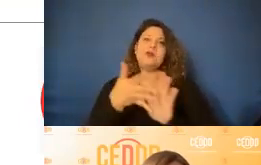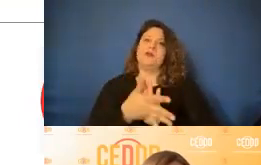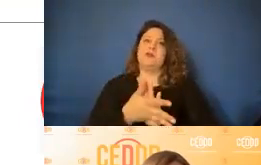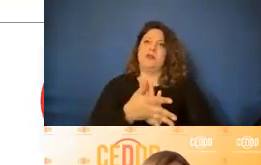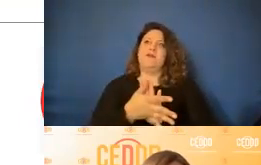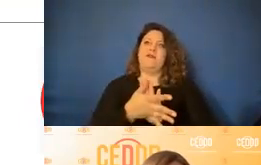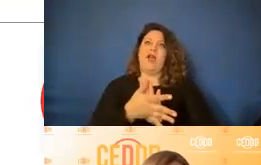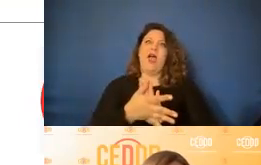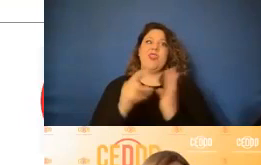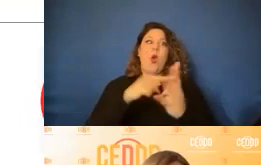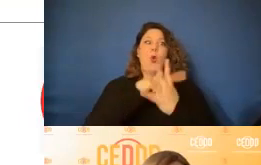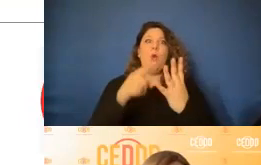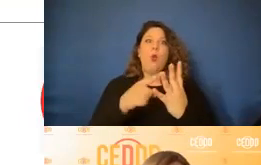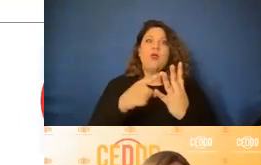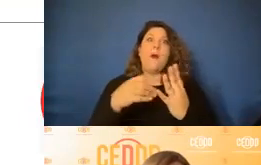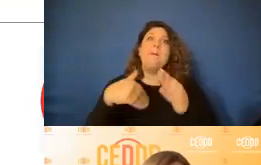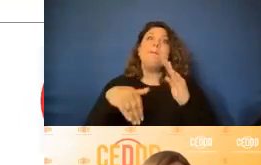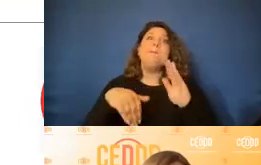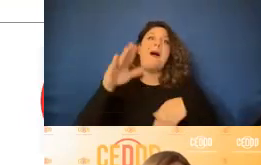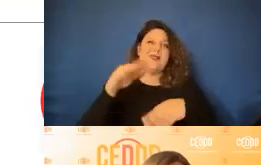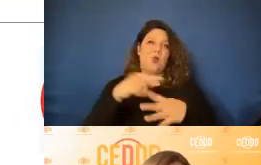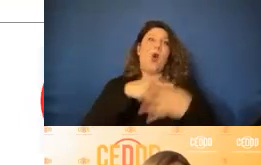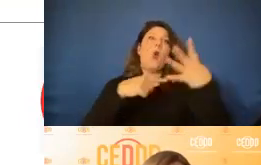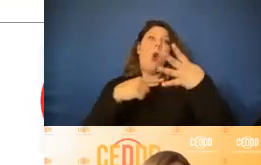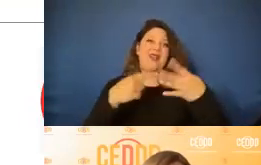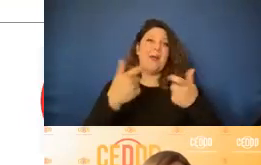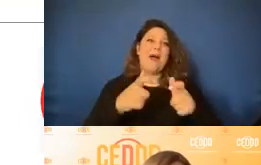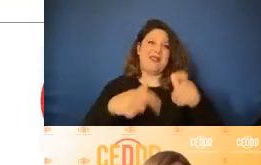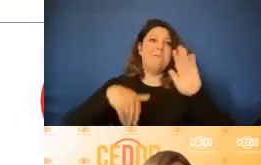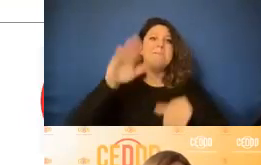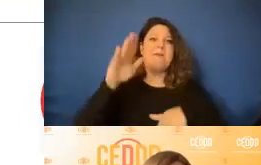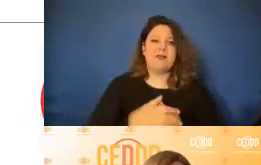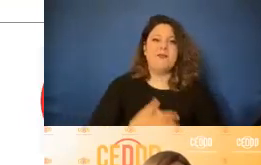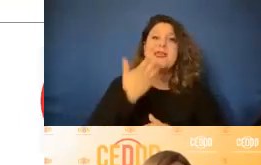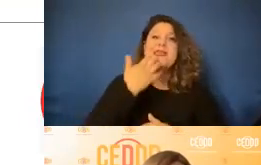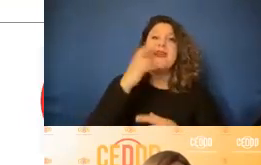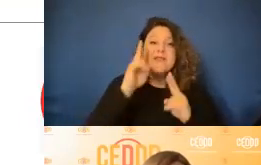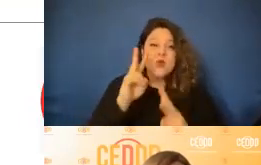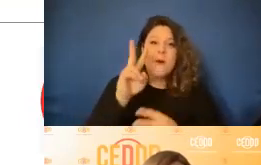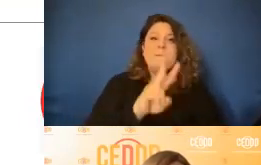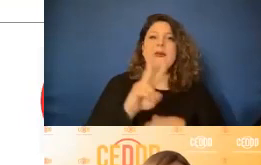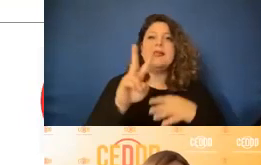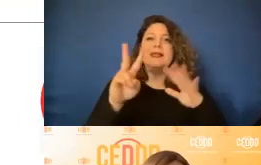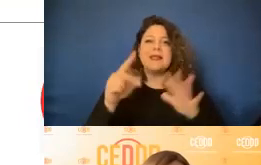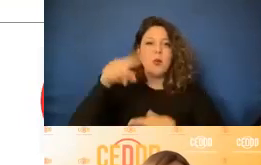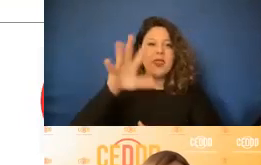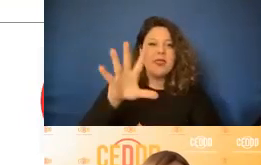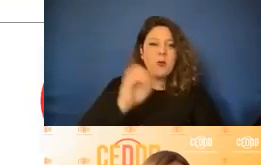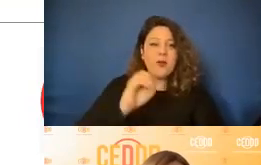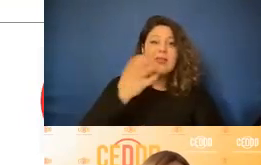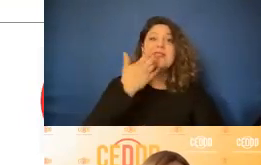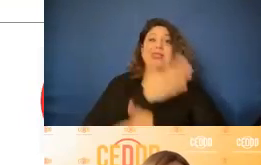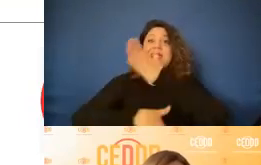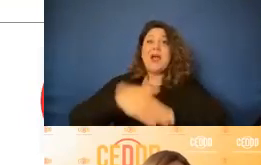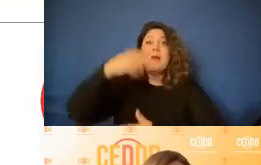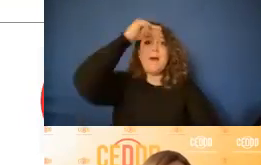es muchísimo. Si es visual, un 17,5%, y si la discapacidad es una enfermedad